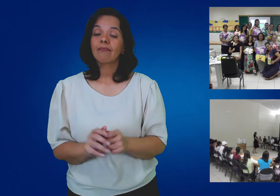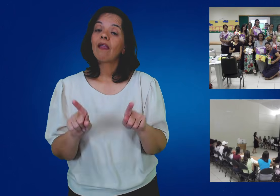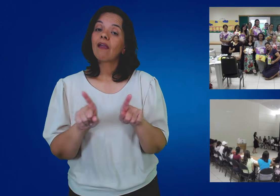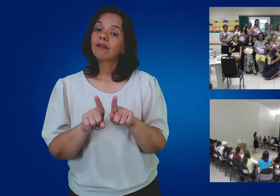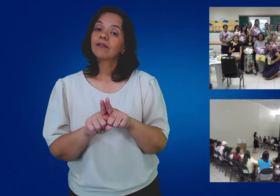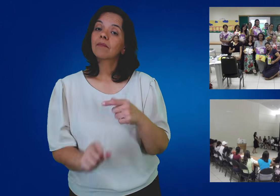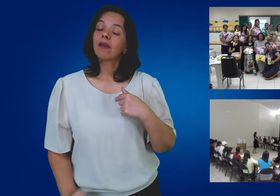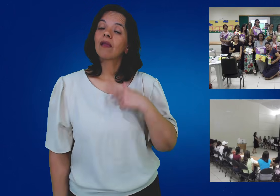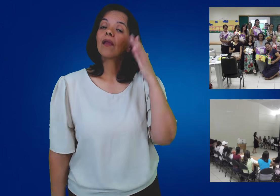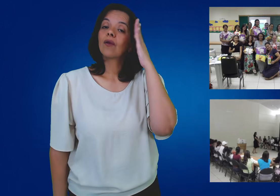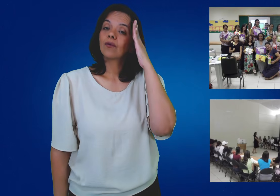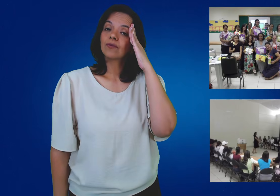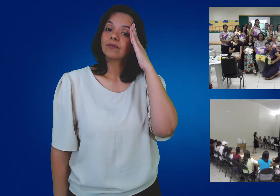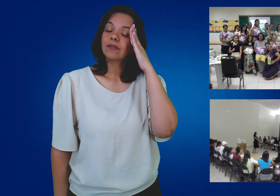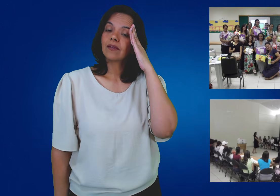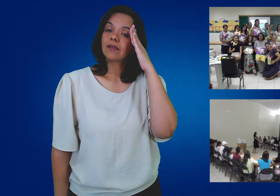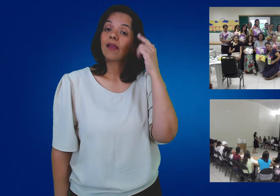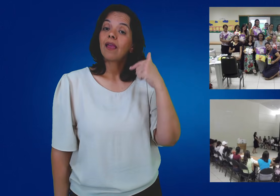naquele país.